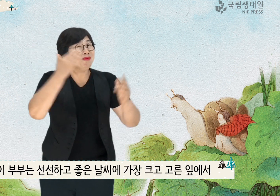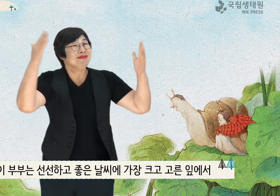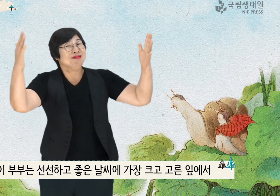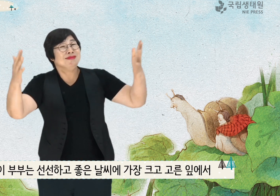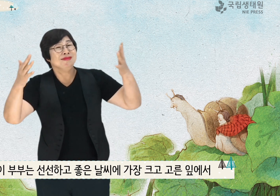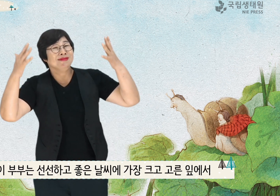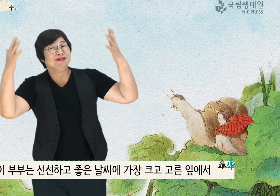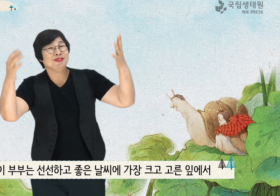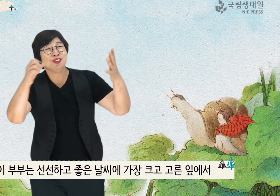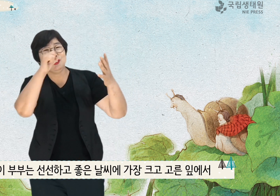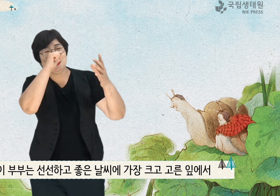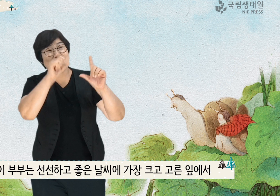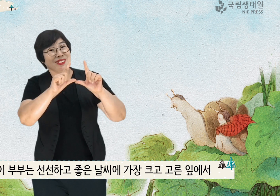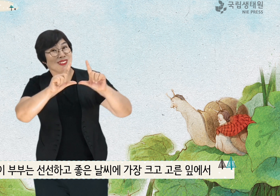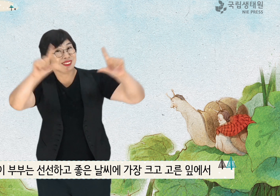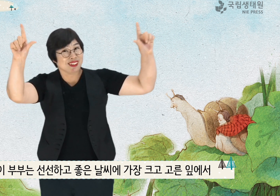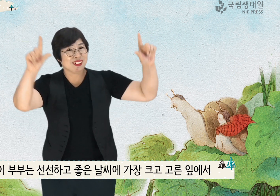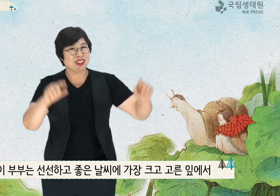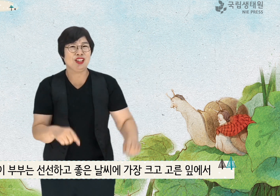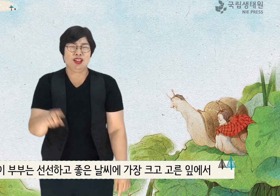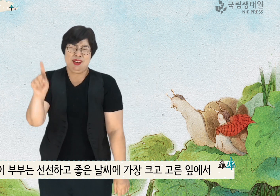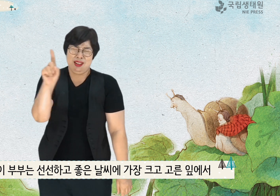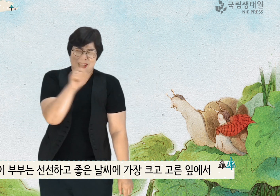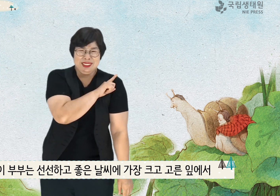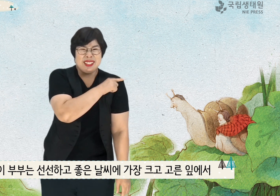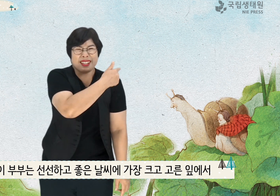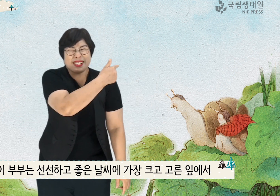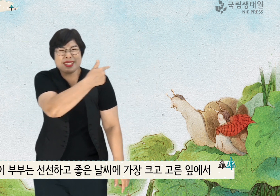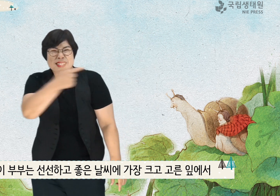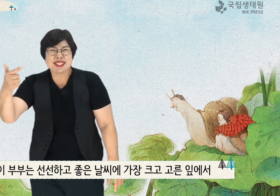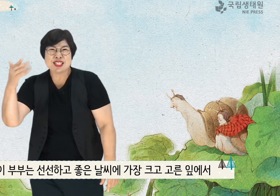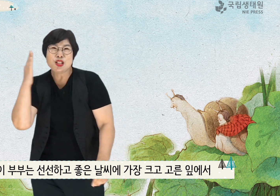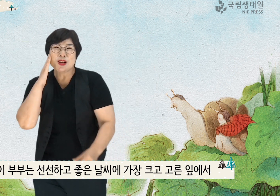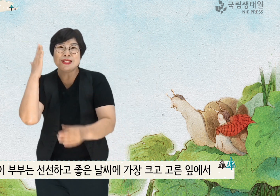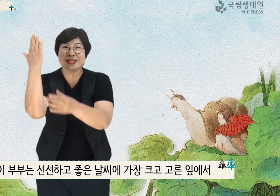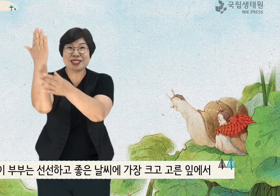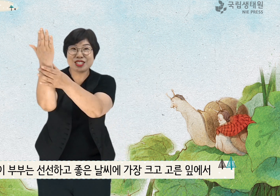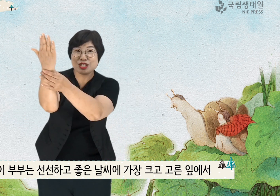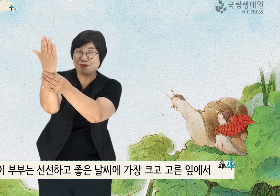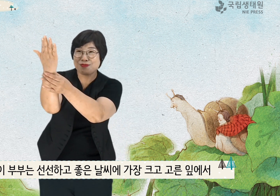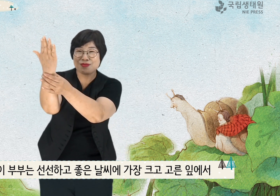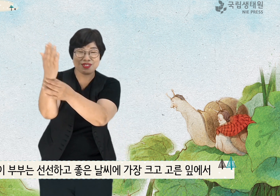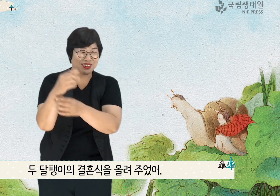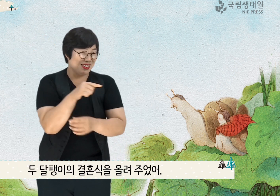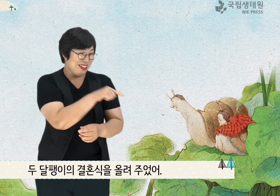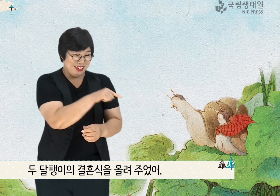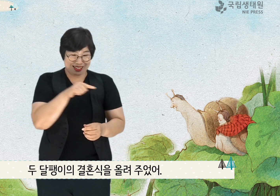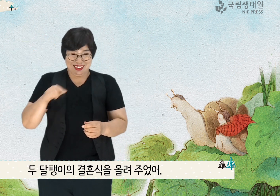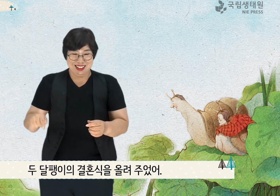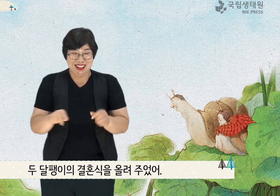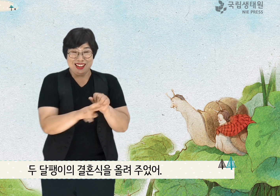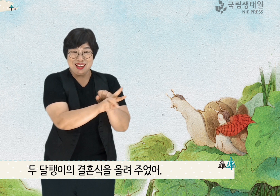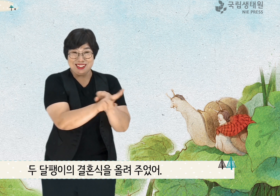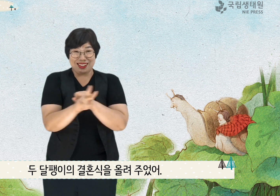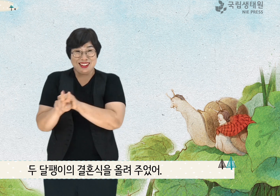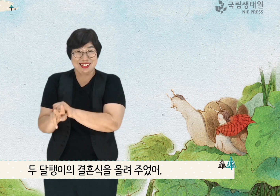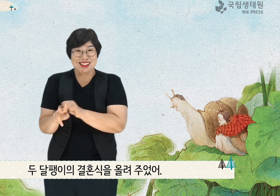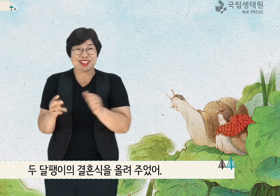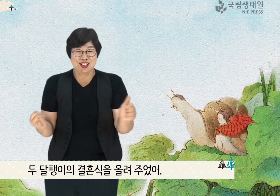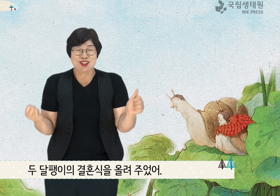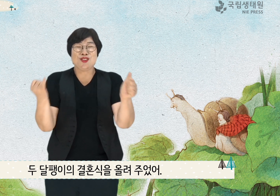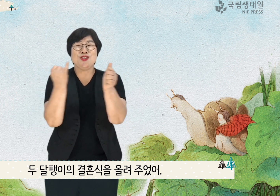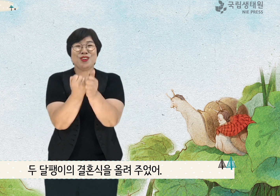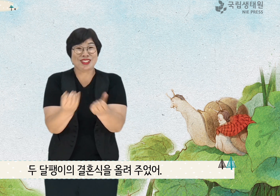달팽이 부부는 선선하고 좋은 날씨에 가장 크고 고른 잎에서 두 달팽이의